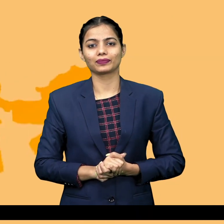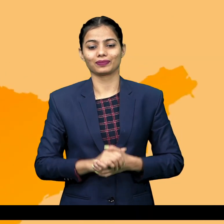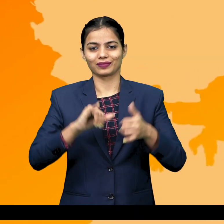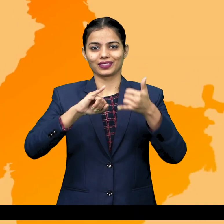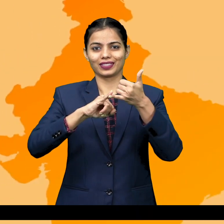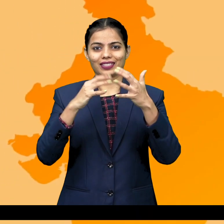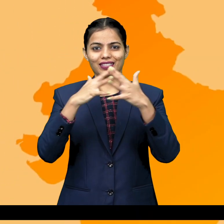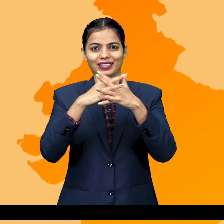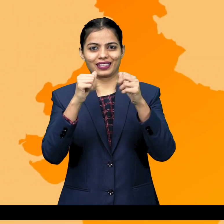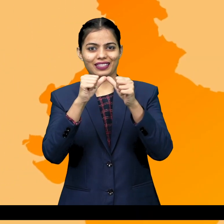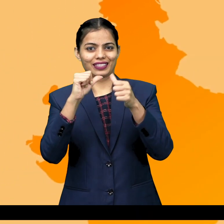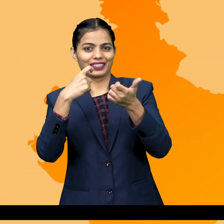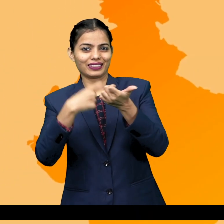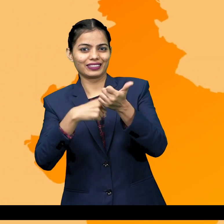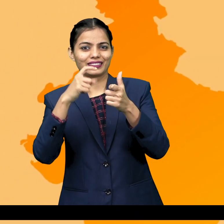స్వరాజ్,